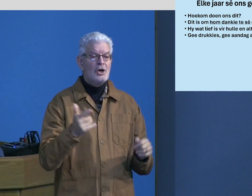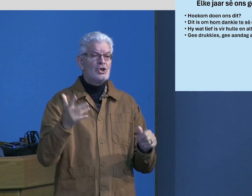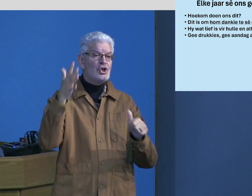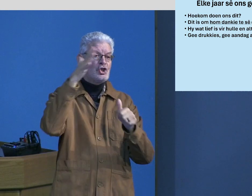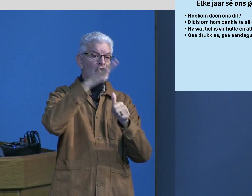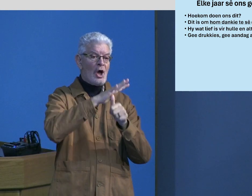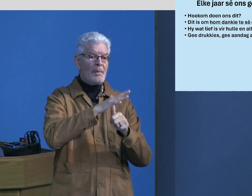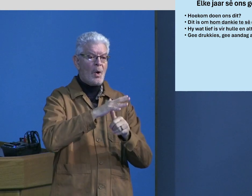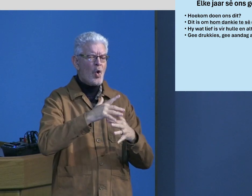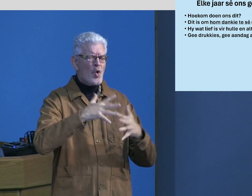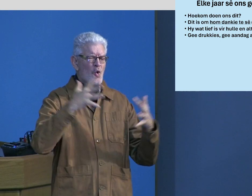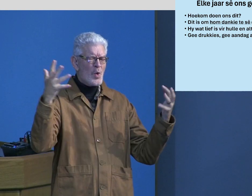gelaat.